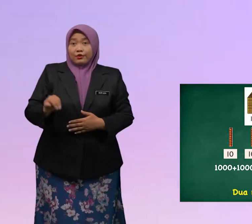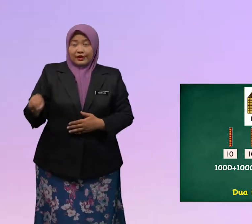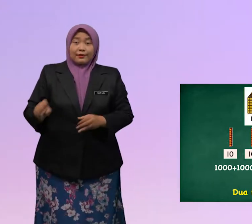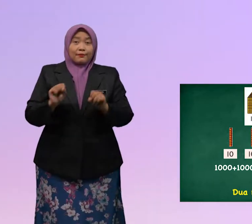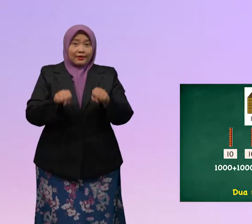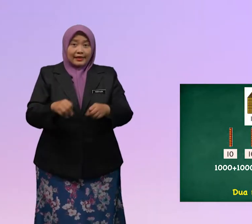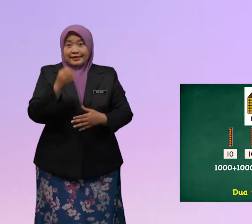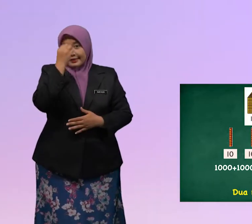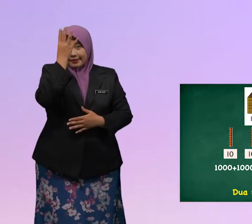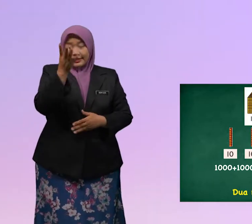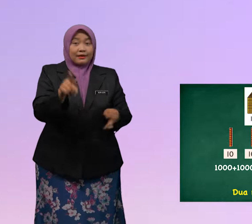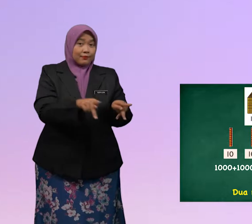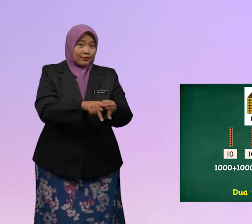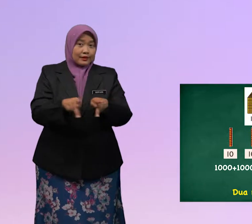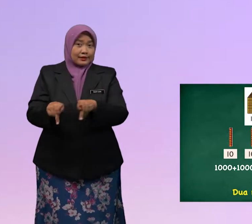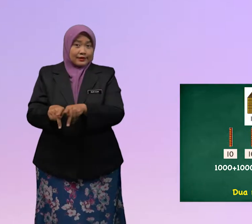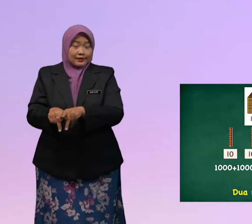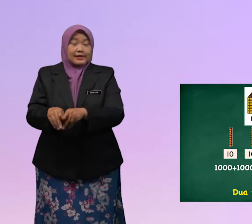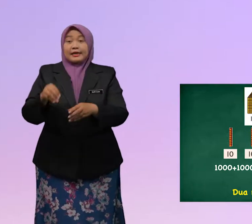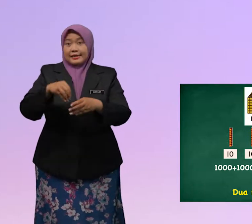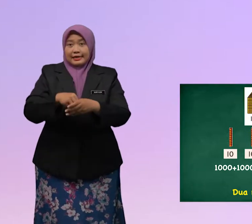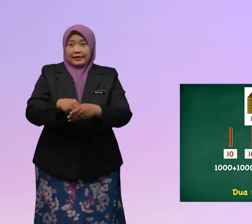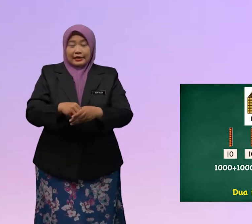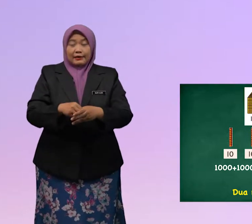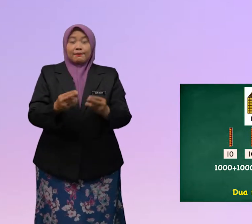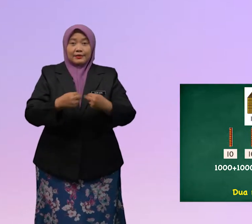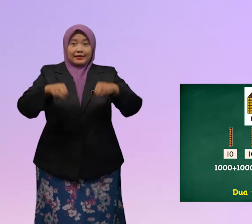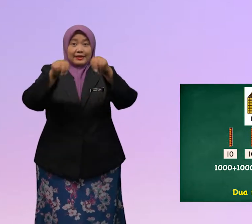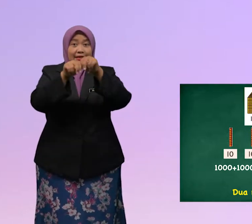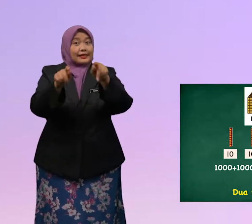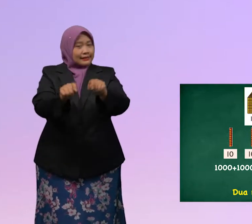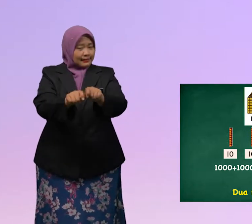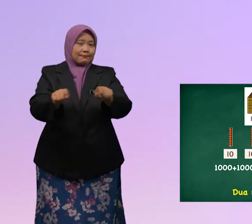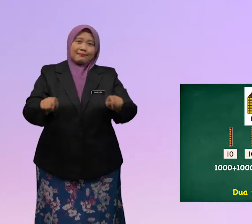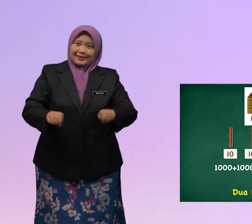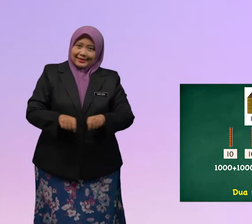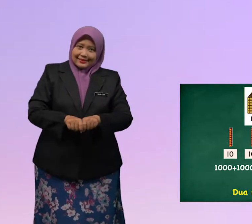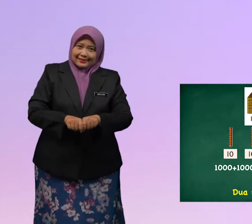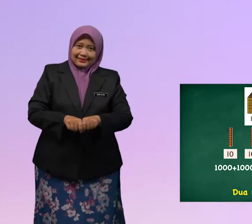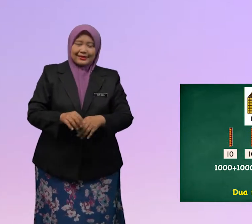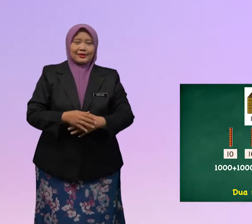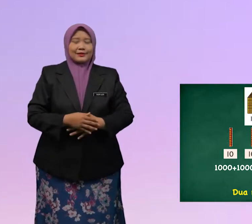Murid boleh nyatakan pula dalam nilai tempat.